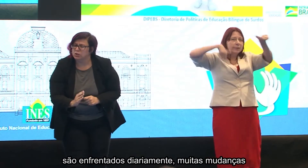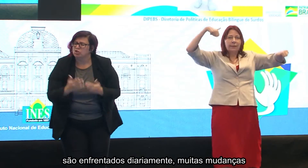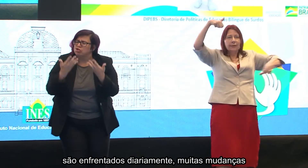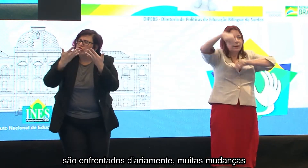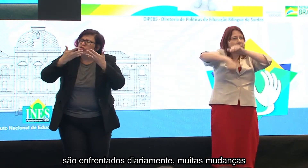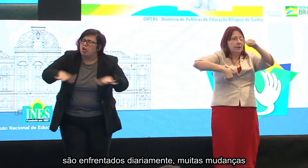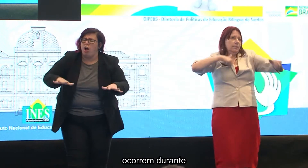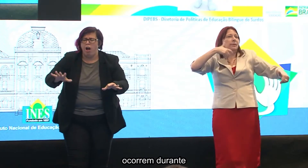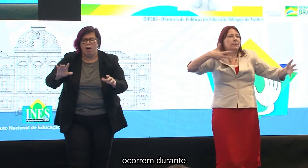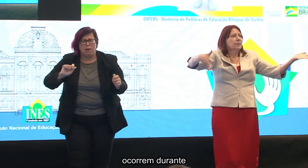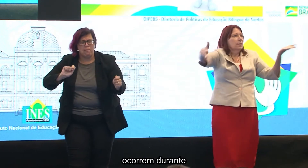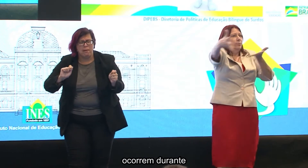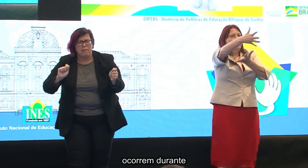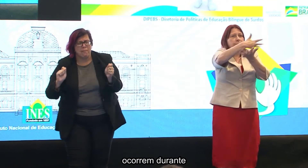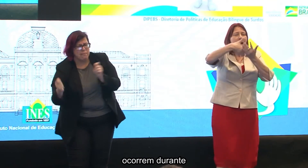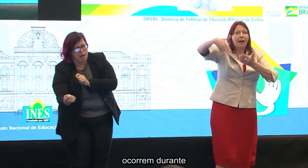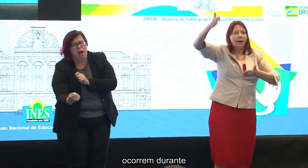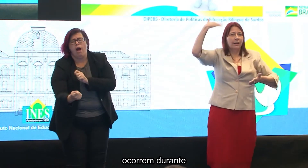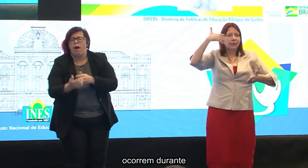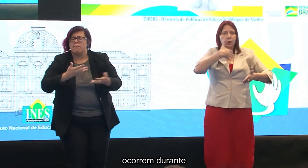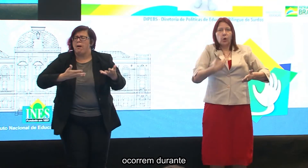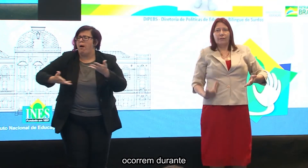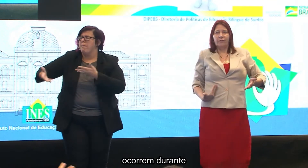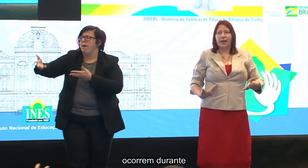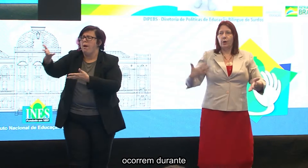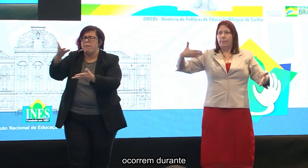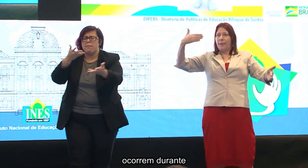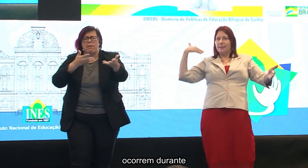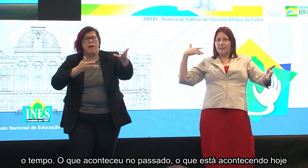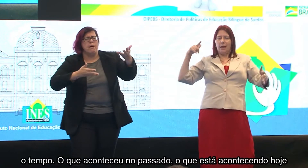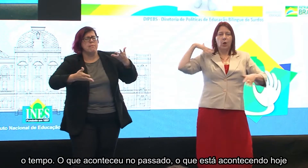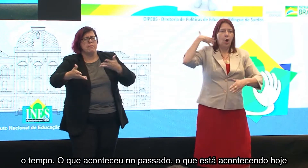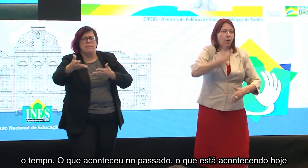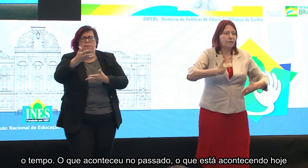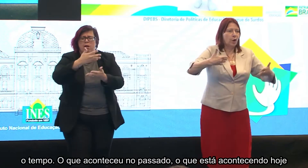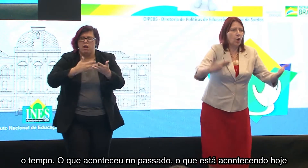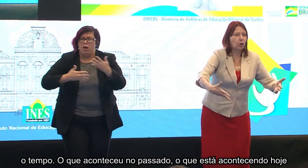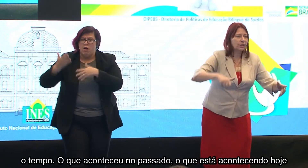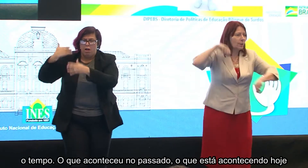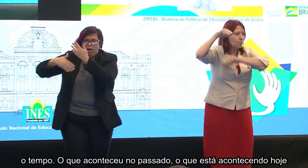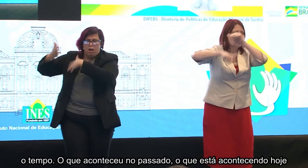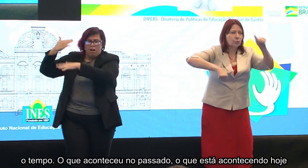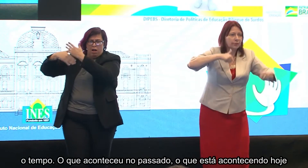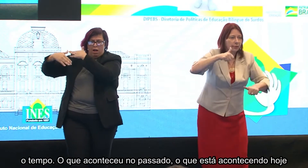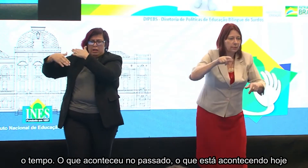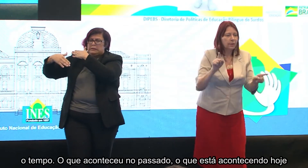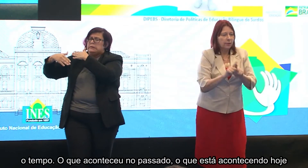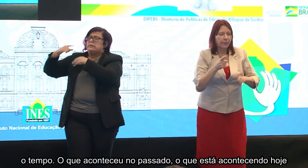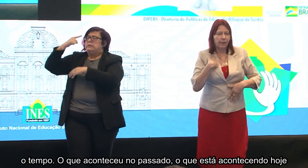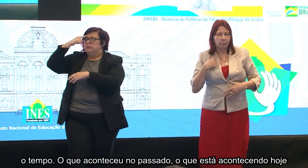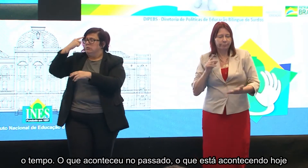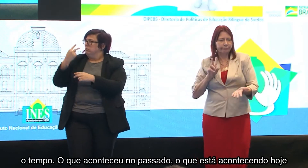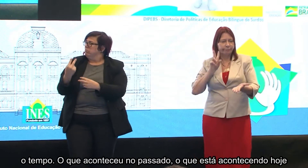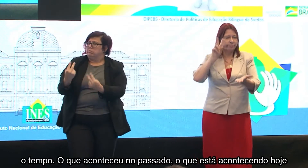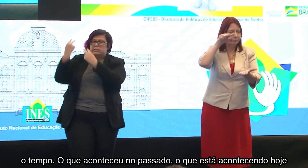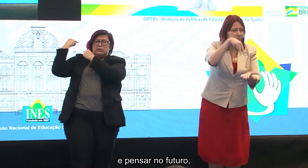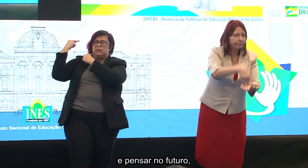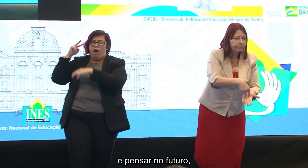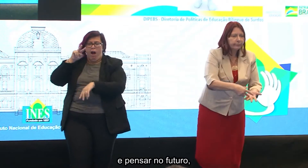Muitas mudanças ocorrem durante o tempo, o que aconteceu no passado, o que está acontecendo hoje e